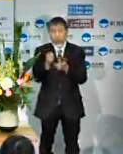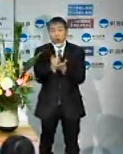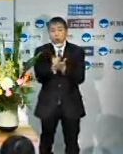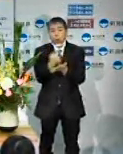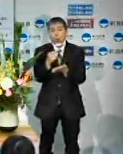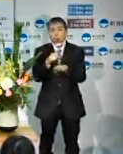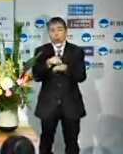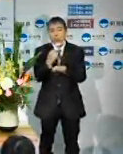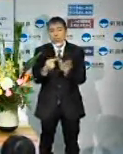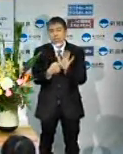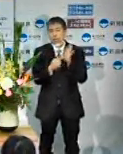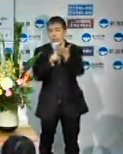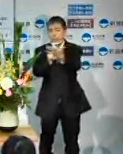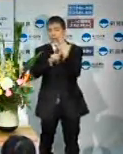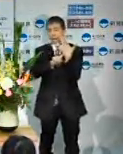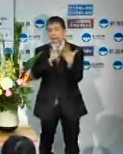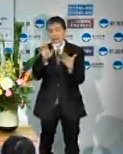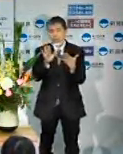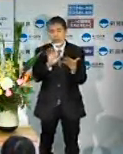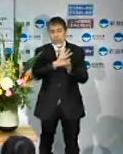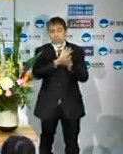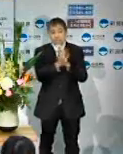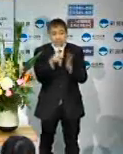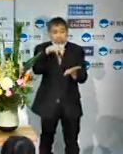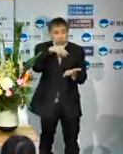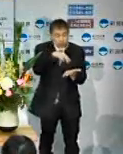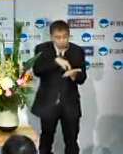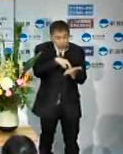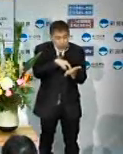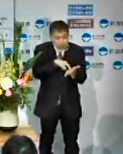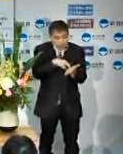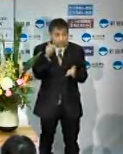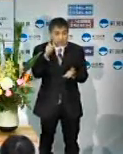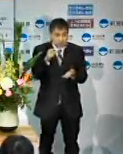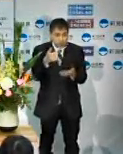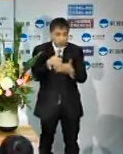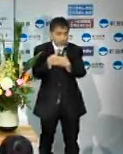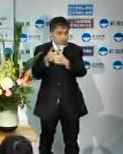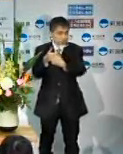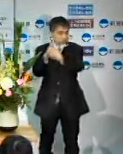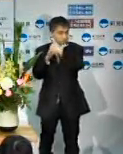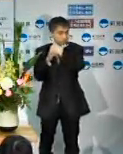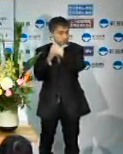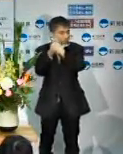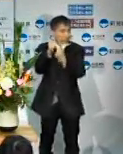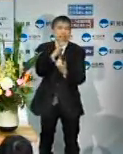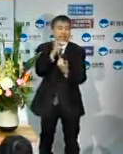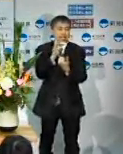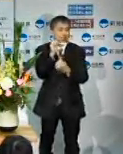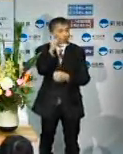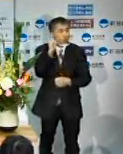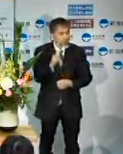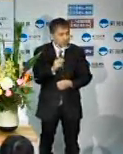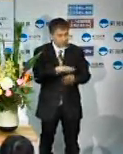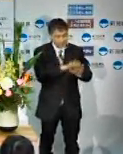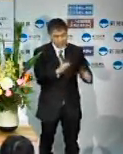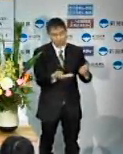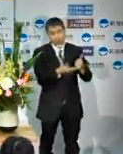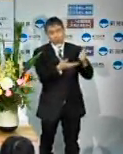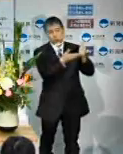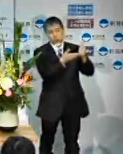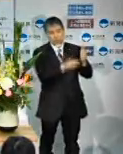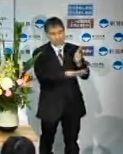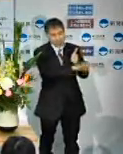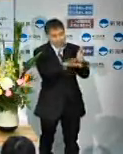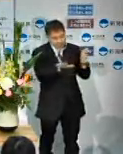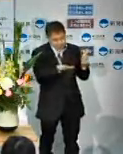ので、県もですね、負けないように、やはりその子育て環境を良